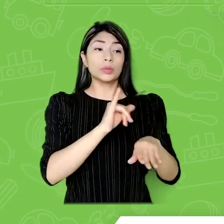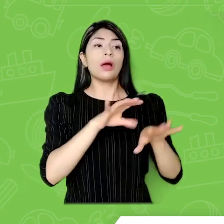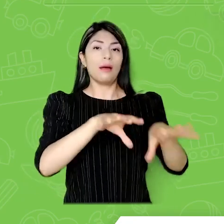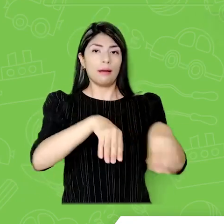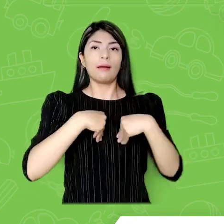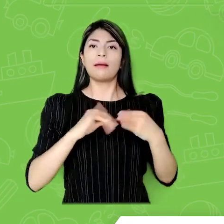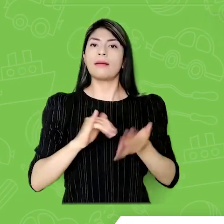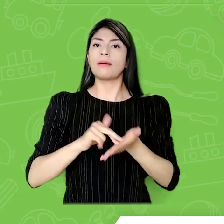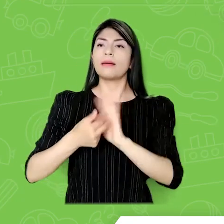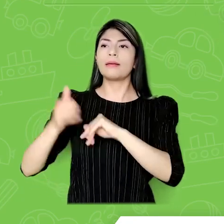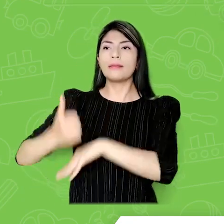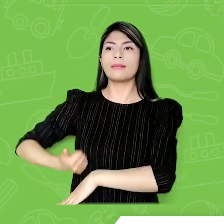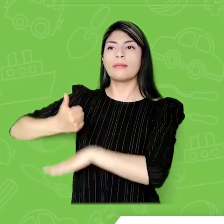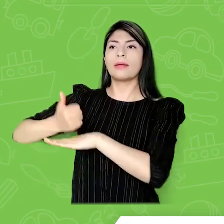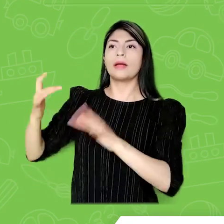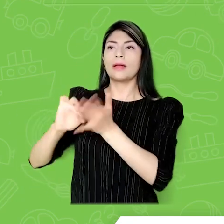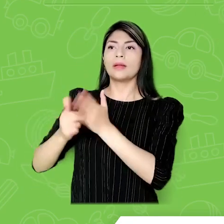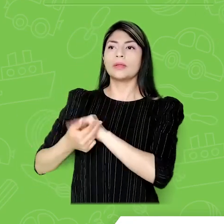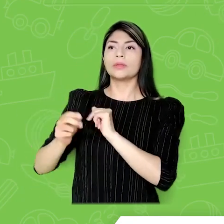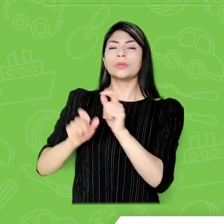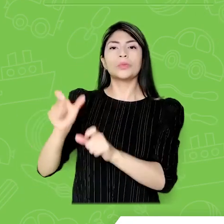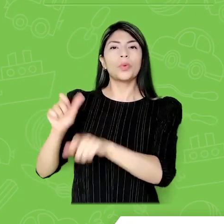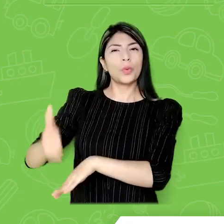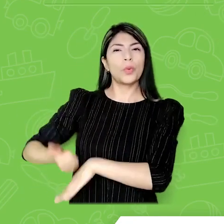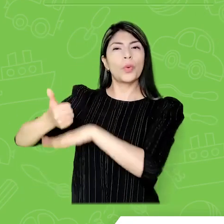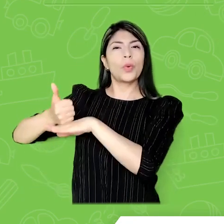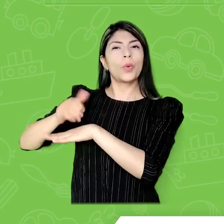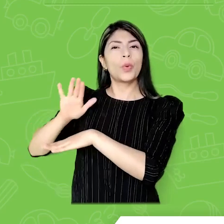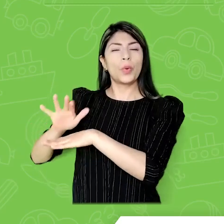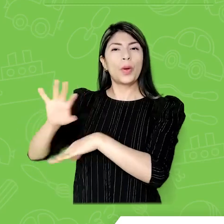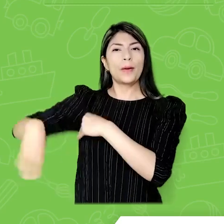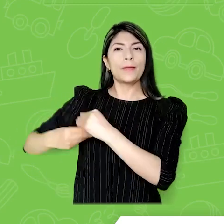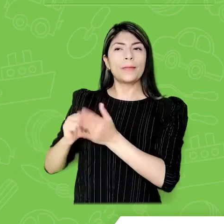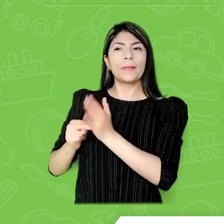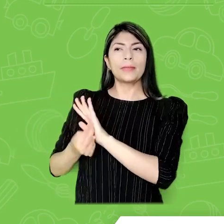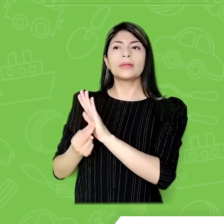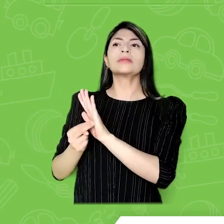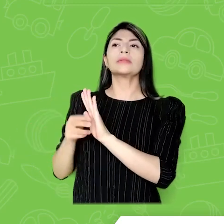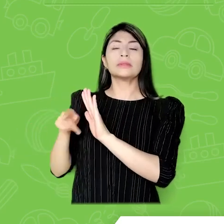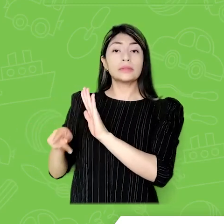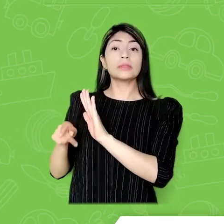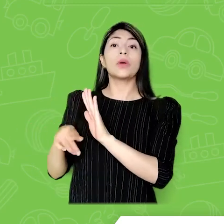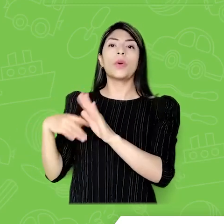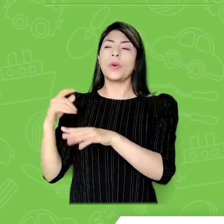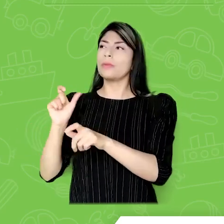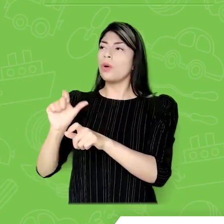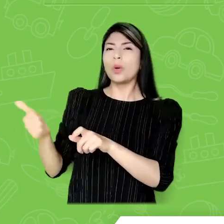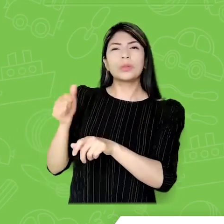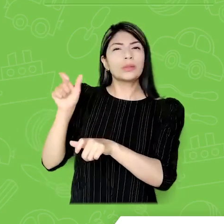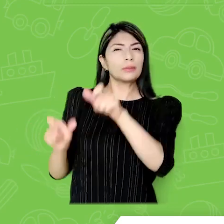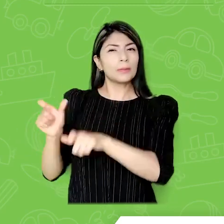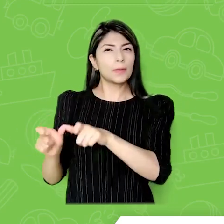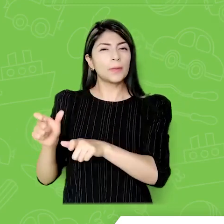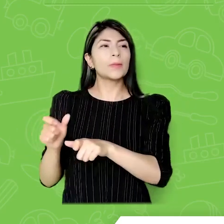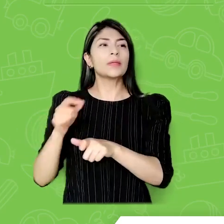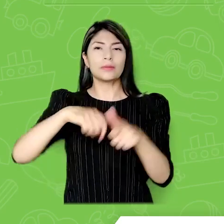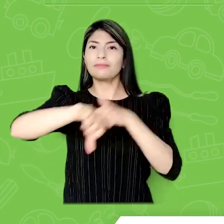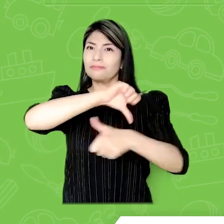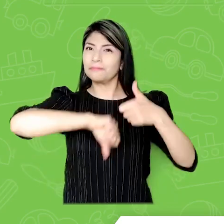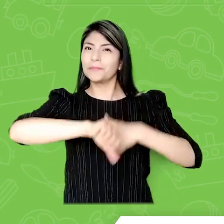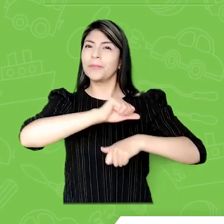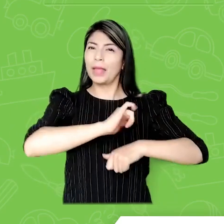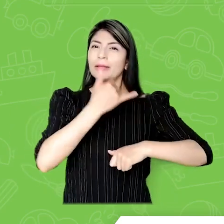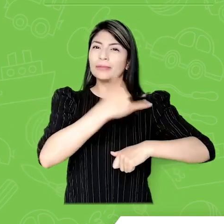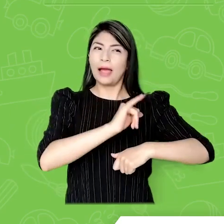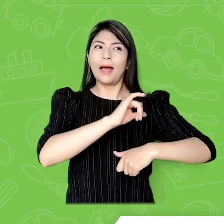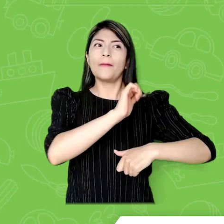personal, o quien hace sus veces en la entidad, u otros usuarios creados, habilitados o autorizados por el mismo o por dicho